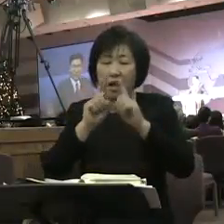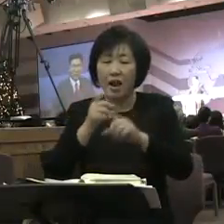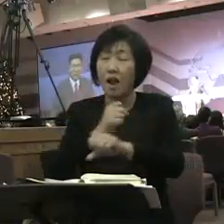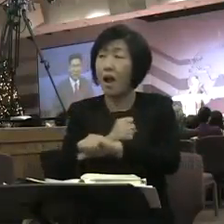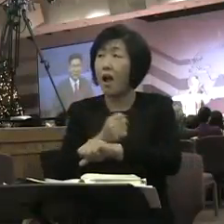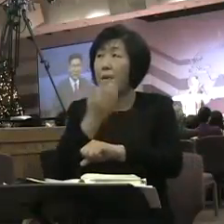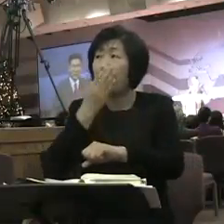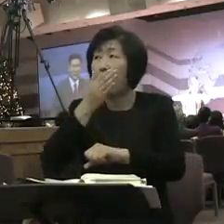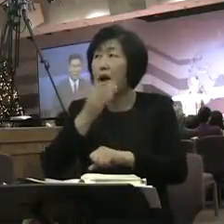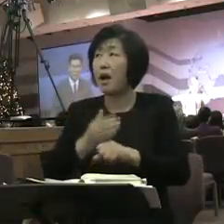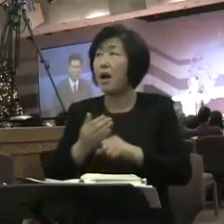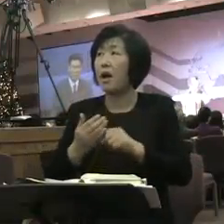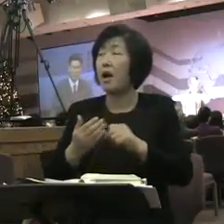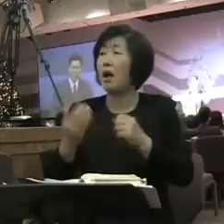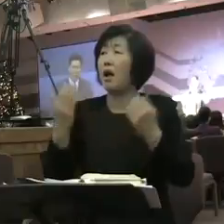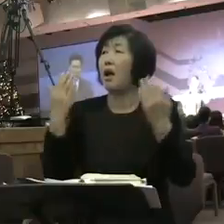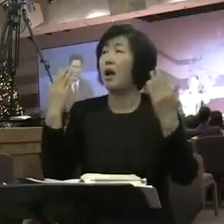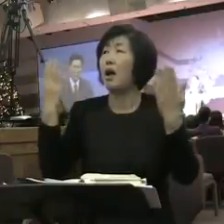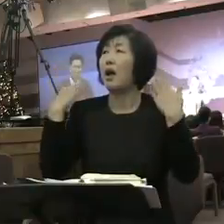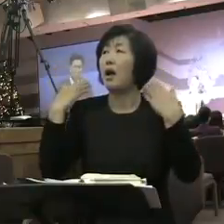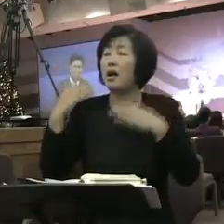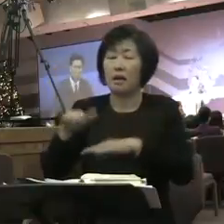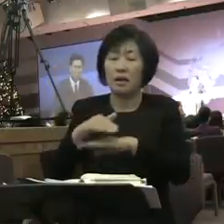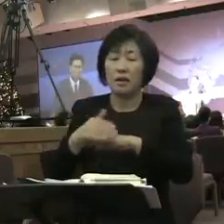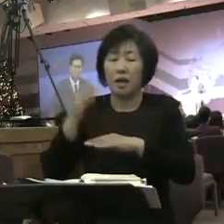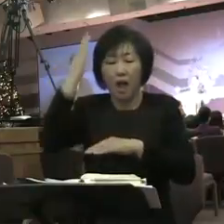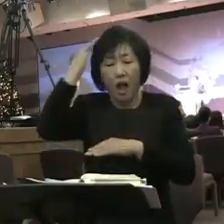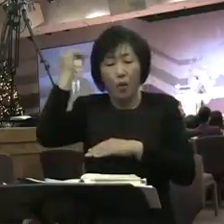근데 그가 이 학교를 다닐 적에요 한국에서